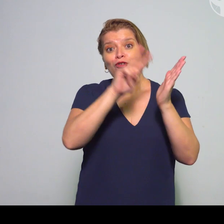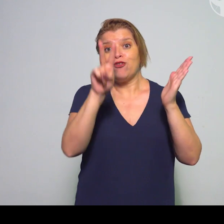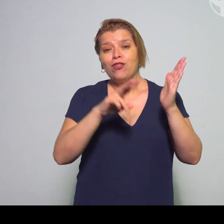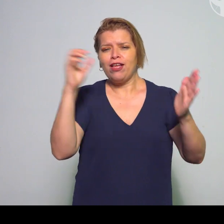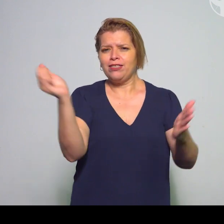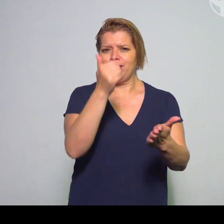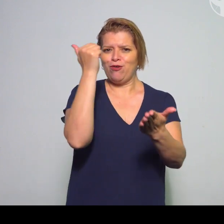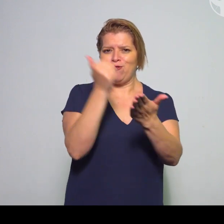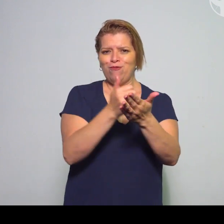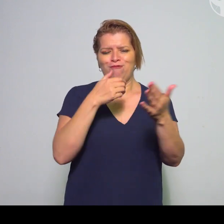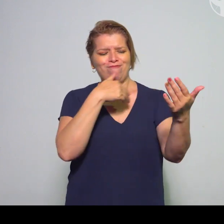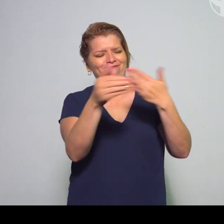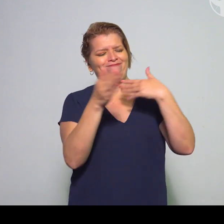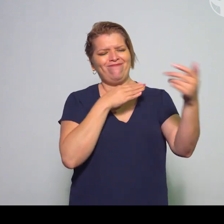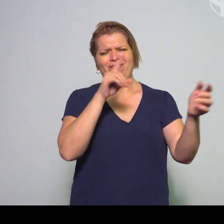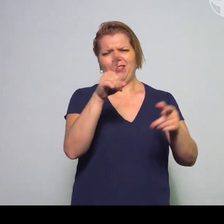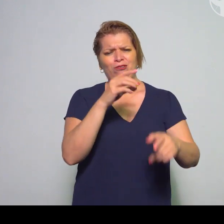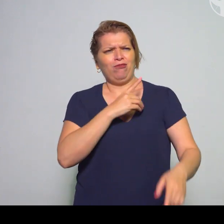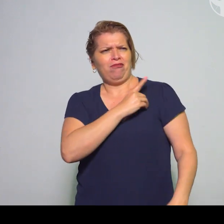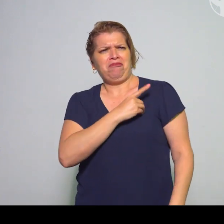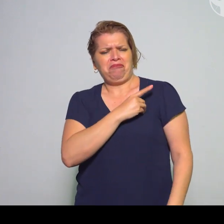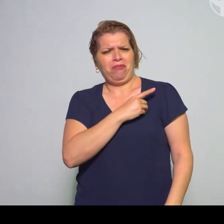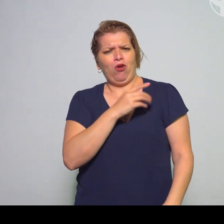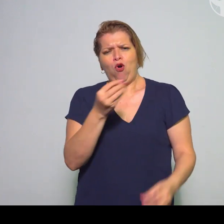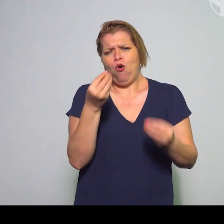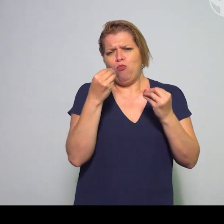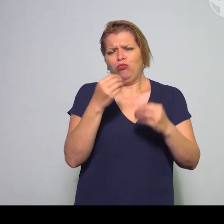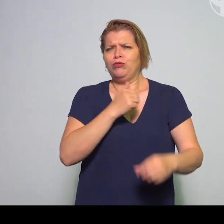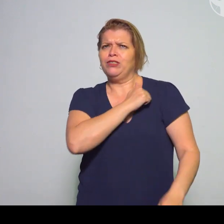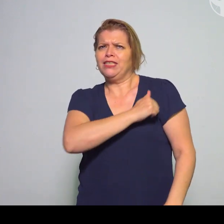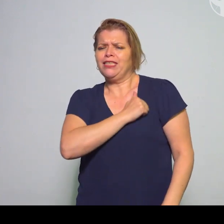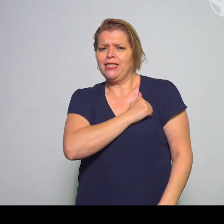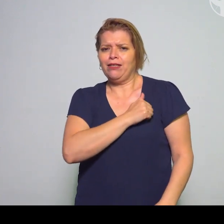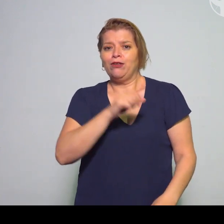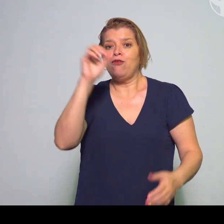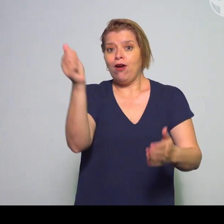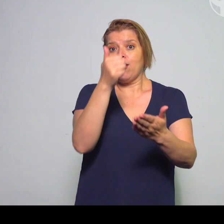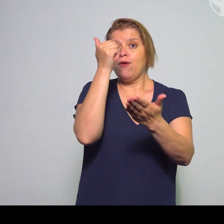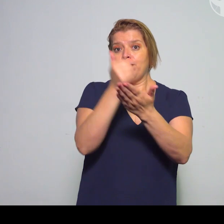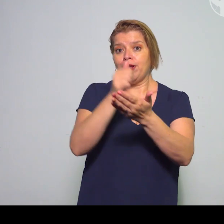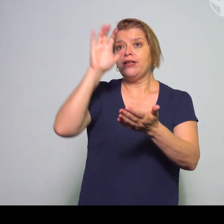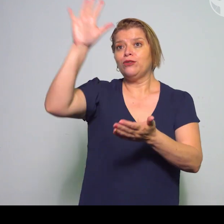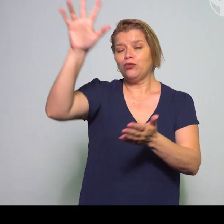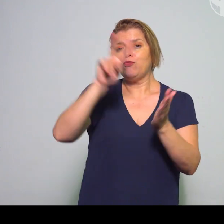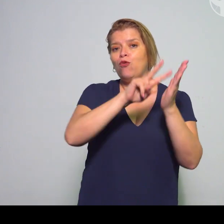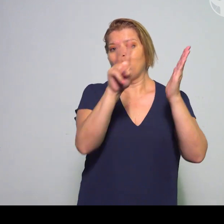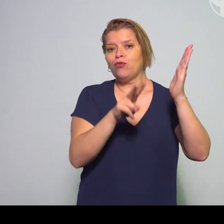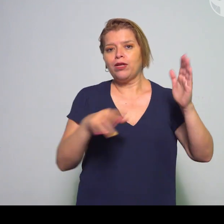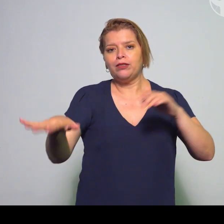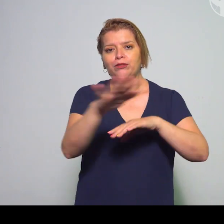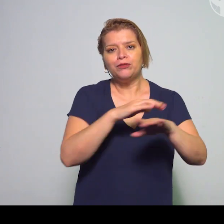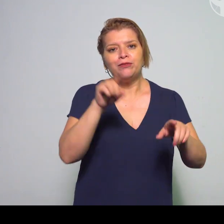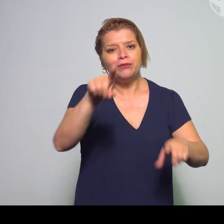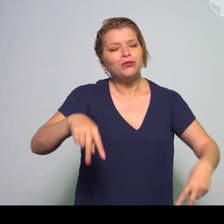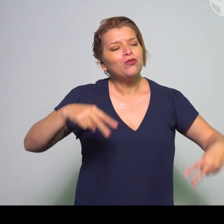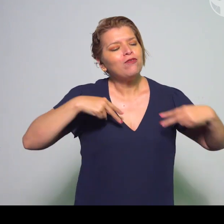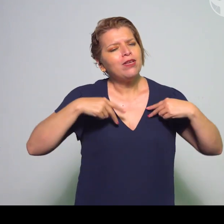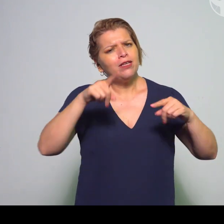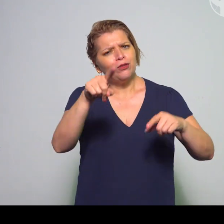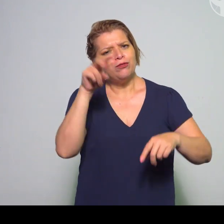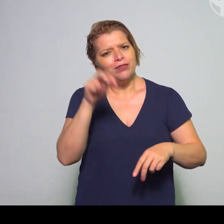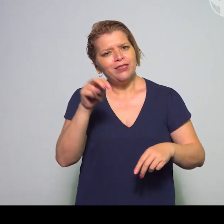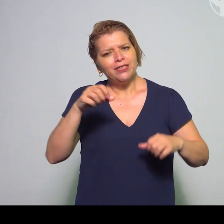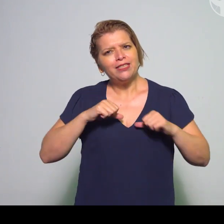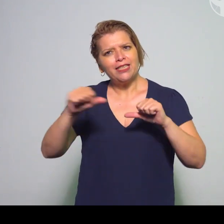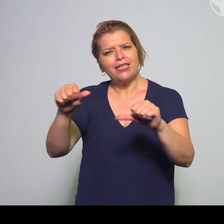voluntad se va a cumplir aunque tú tengas muchos deseos y aunque tú tengas muchos anhelos. Lo que se va a cumplir es su voluntad, pero